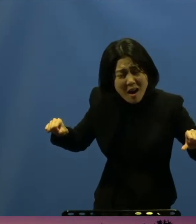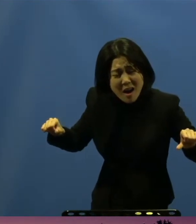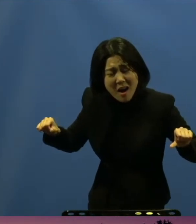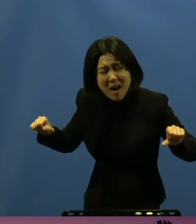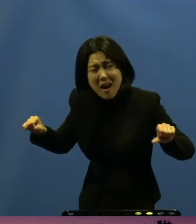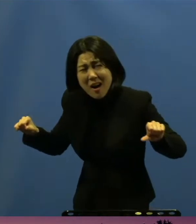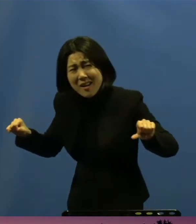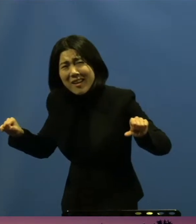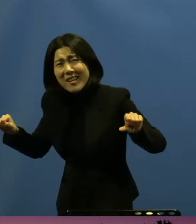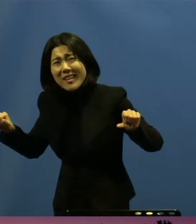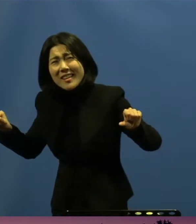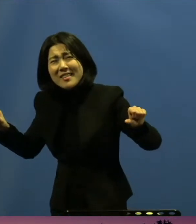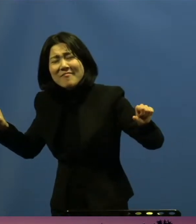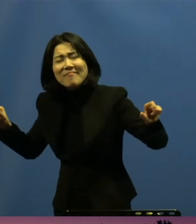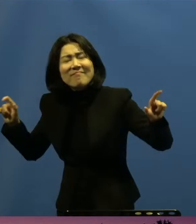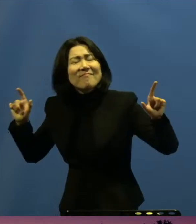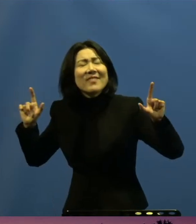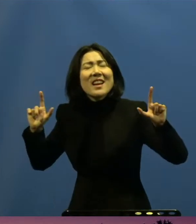뒤돌아서지